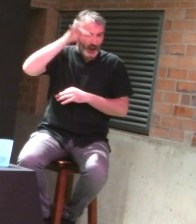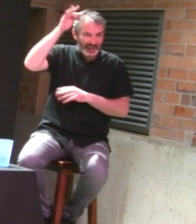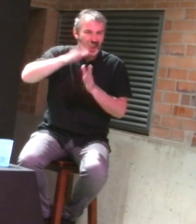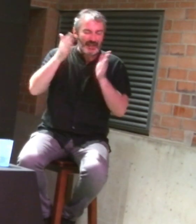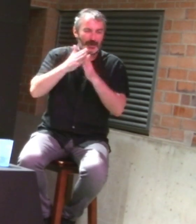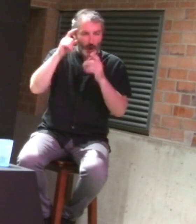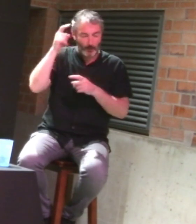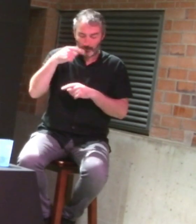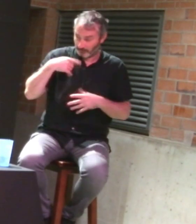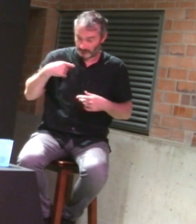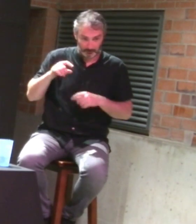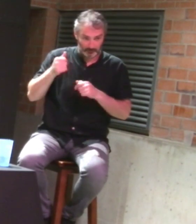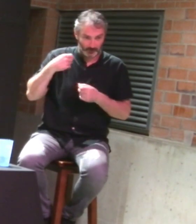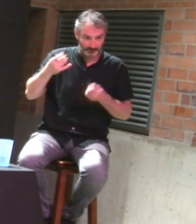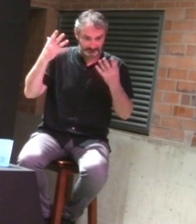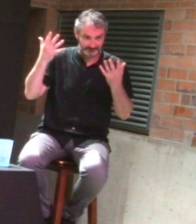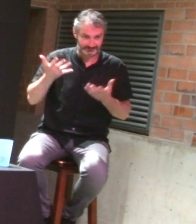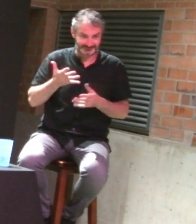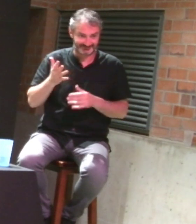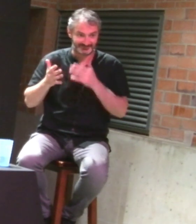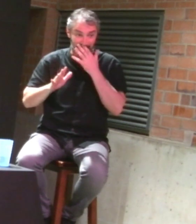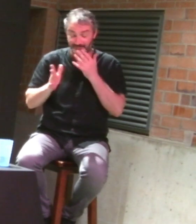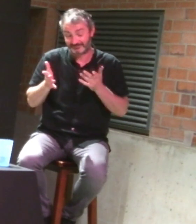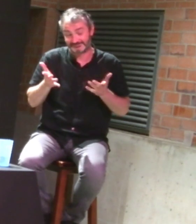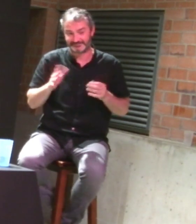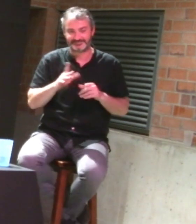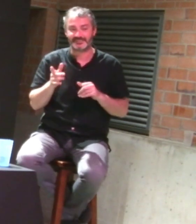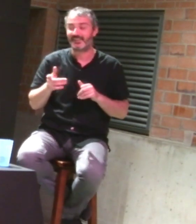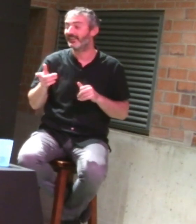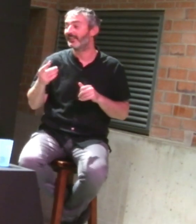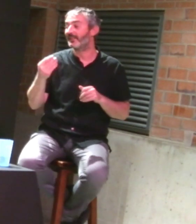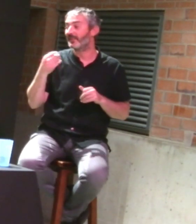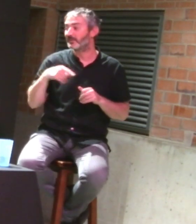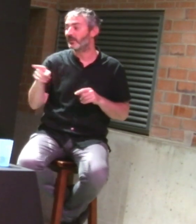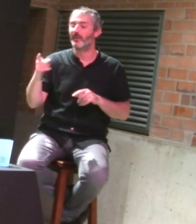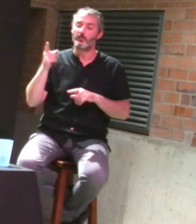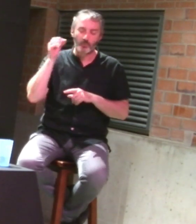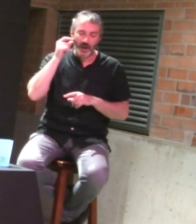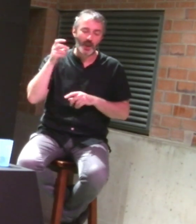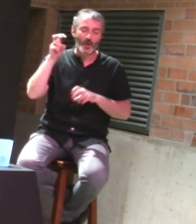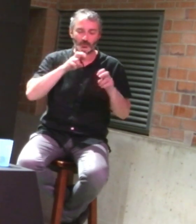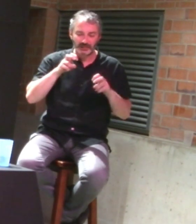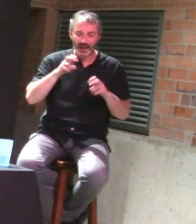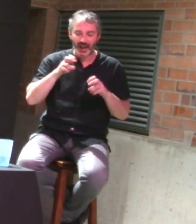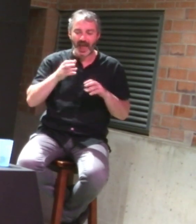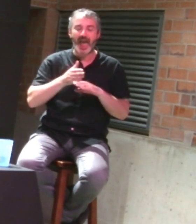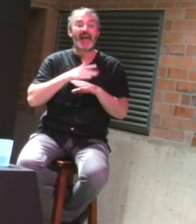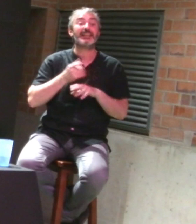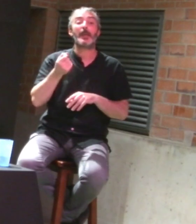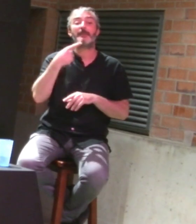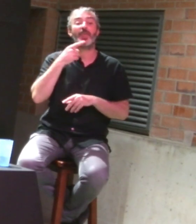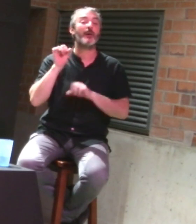anticonceptius. O sigui, en distribuïen pesaris, conos, etc., que són mitjans anticonceptius, sobretot de Barrera, en aquella època, no sé, no tal de